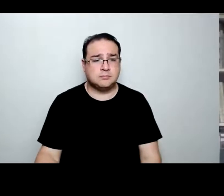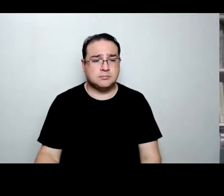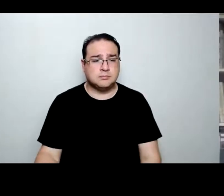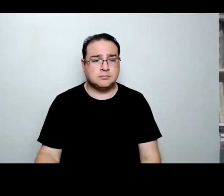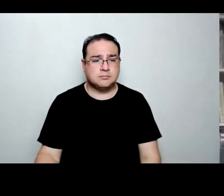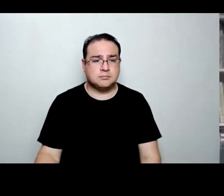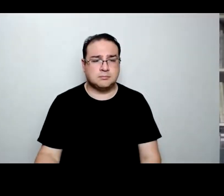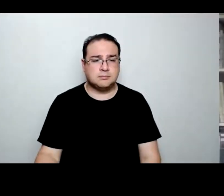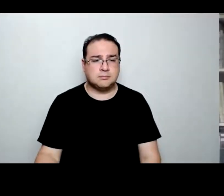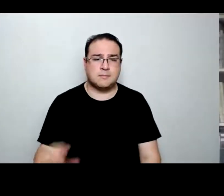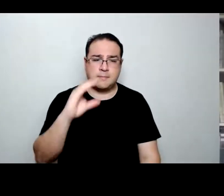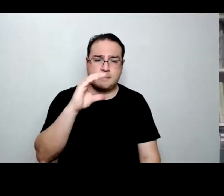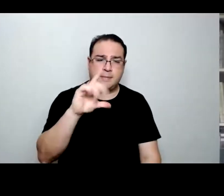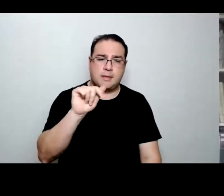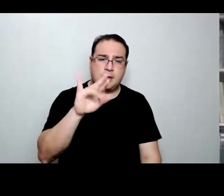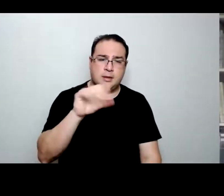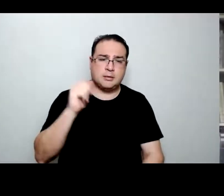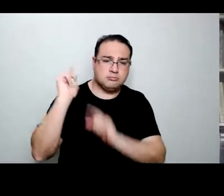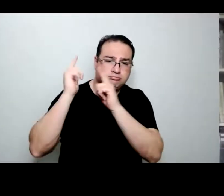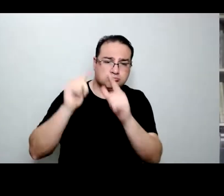clássica, digamos, né?